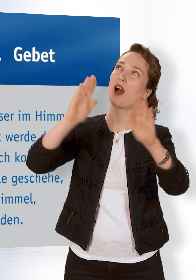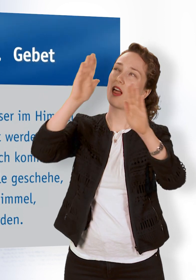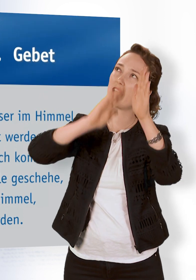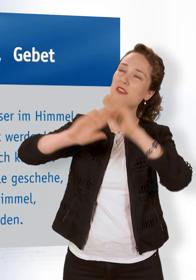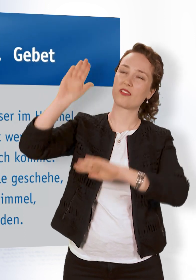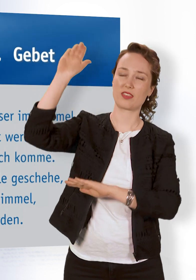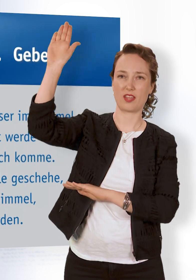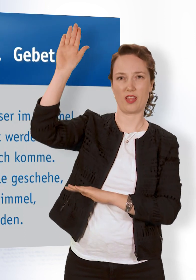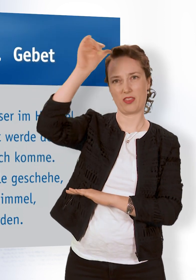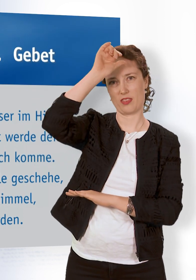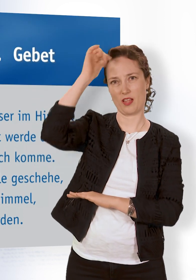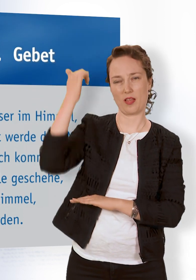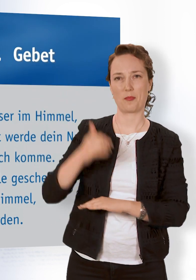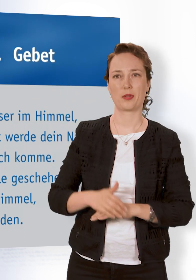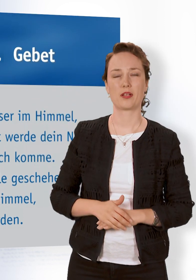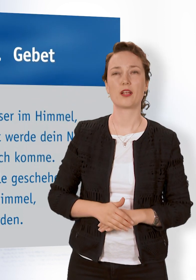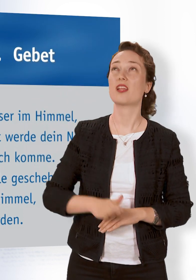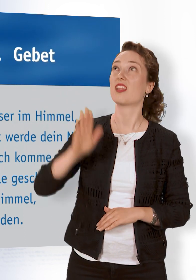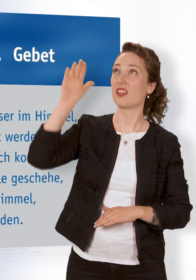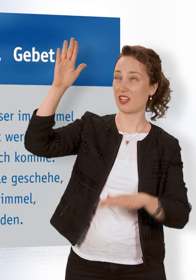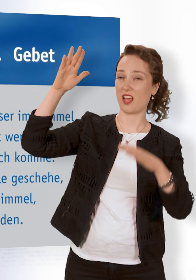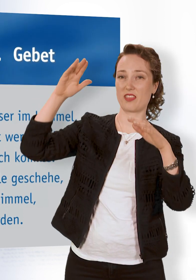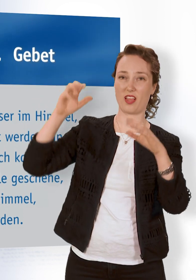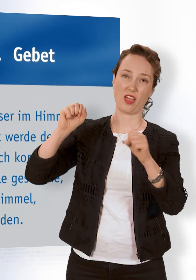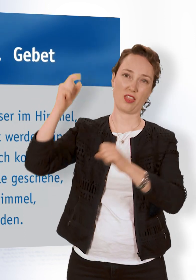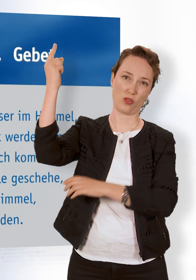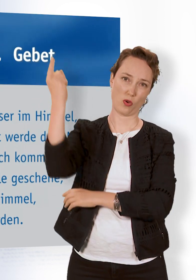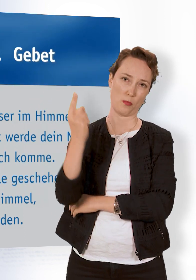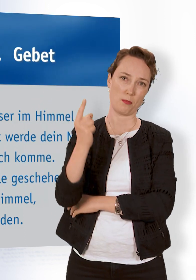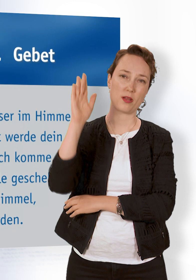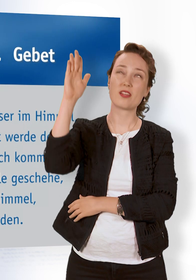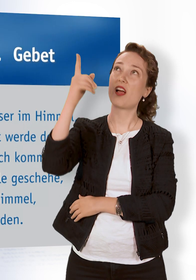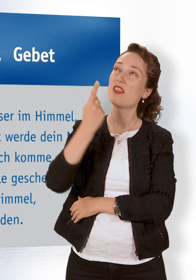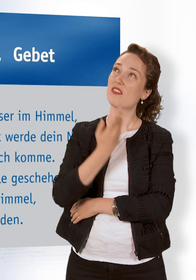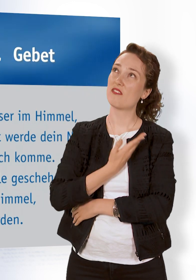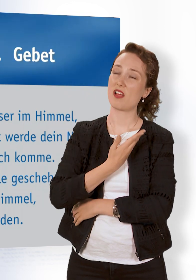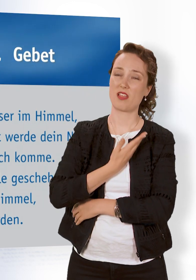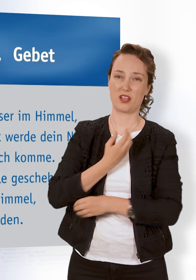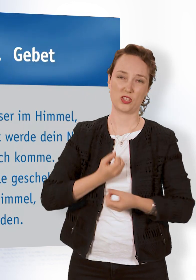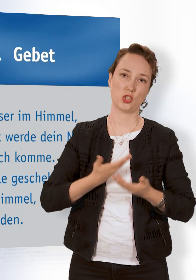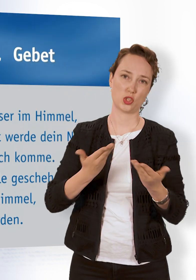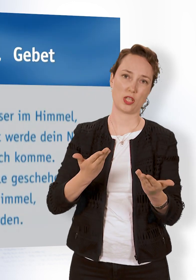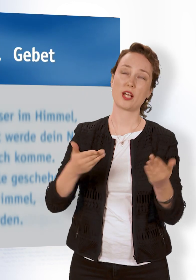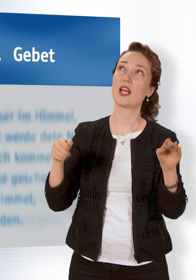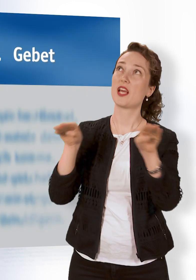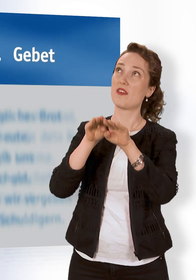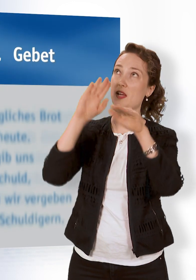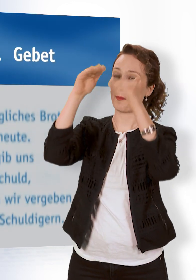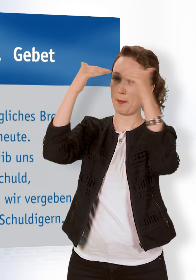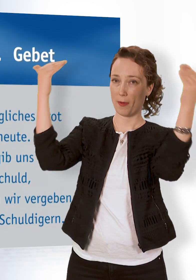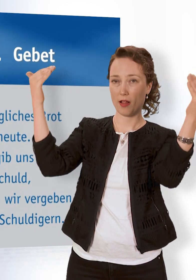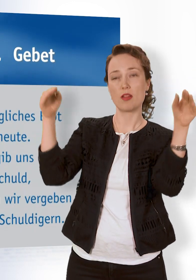geheiligt werde dein Name. Dein Reich komme, dein Wille geschehe, wie im Himmel so auf